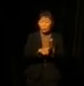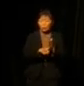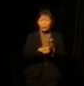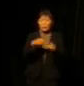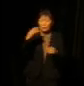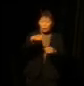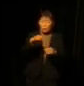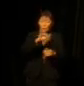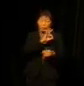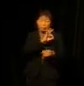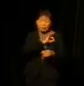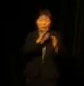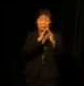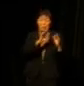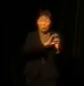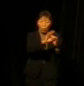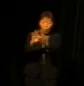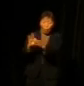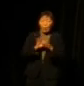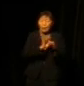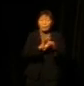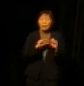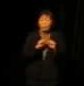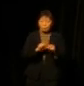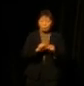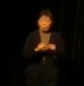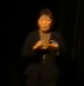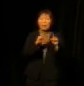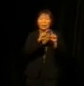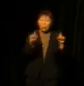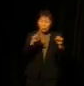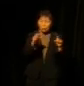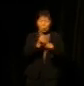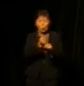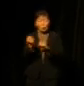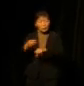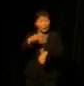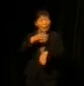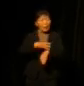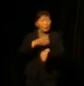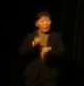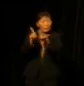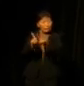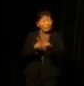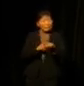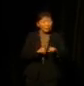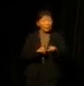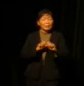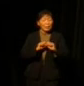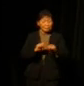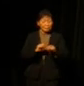市教育委員会と連絡しながら対処を判断したんですけども、で、通常の避難マニュアルに従って、迎えに来ている、来る保護者